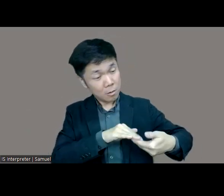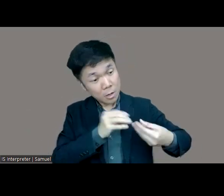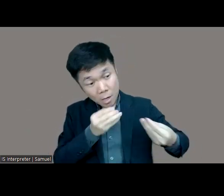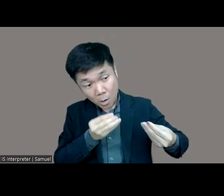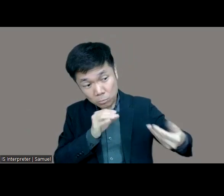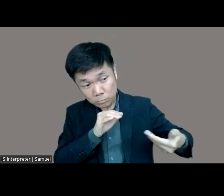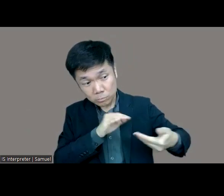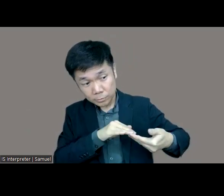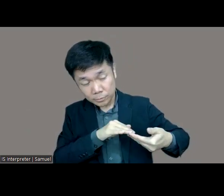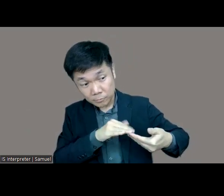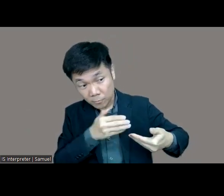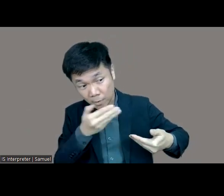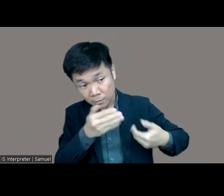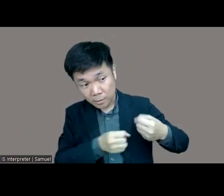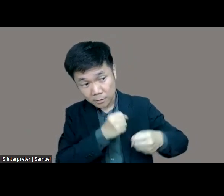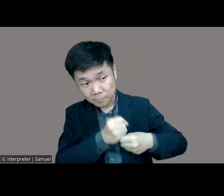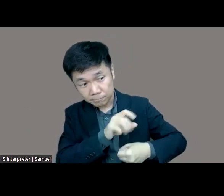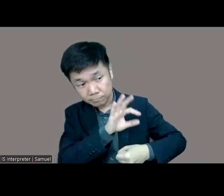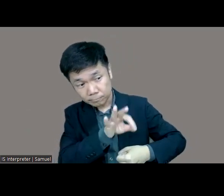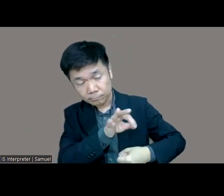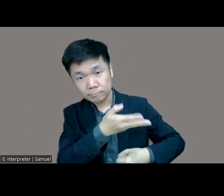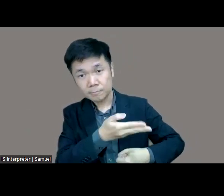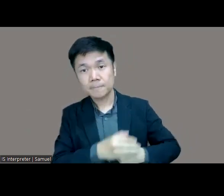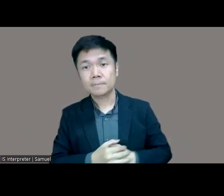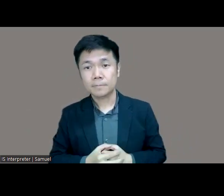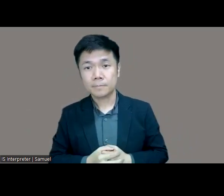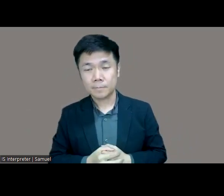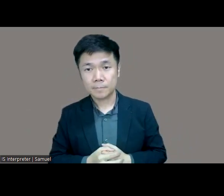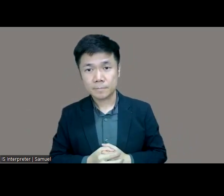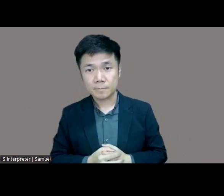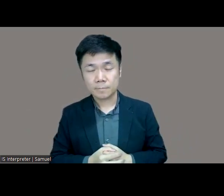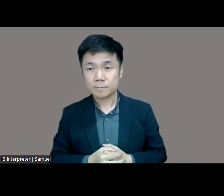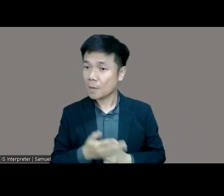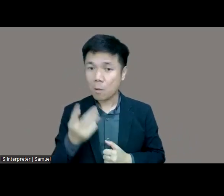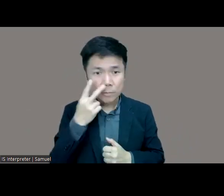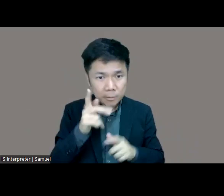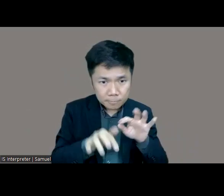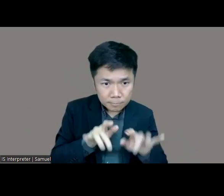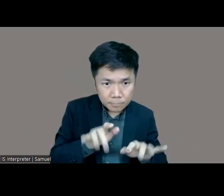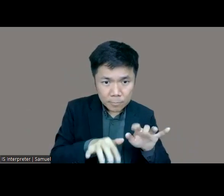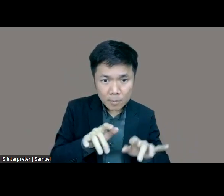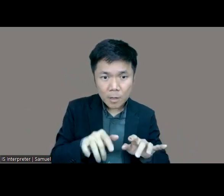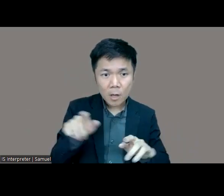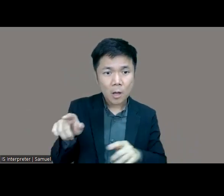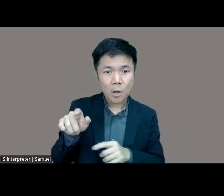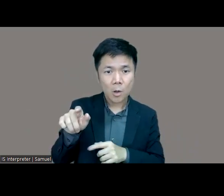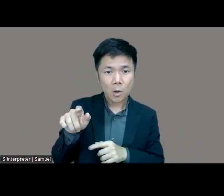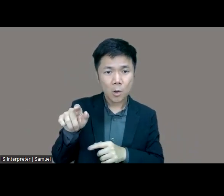l'année prochaine et pour nous de voir comment nous pouvons nous aligner à celle-ci. Et un autre